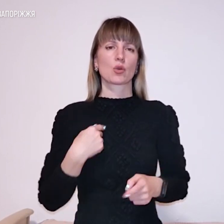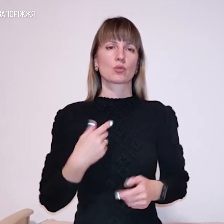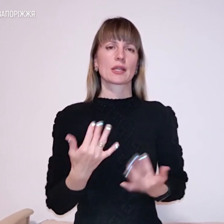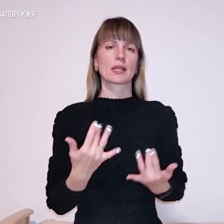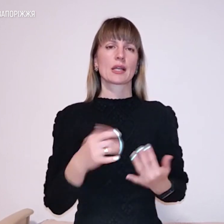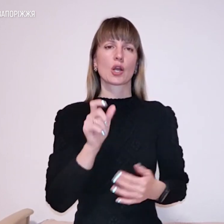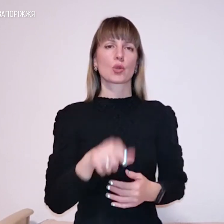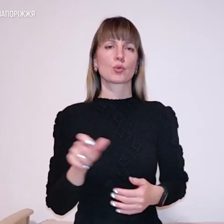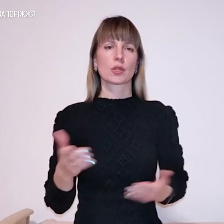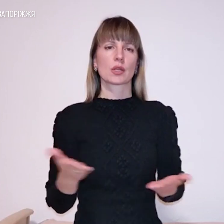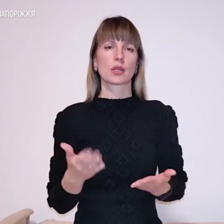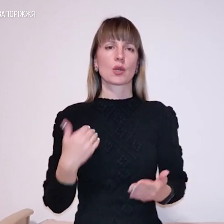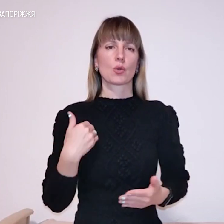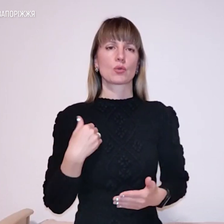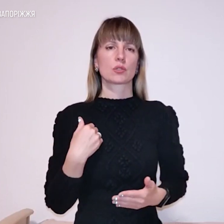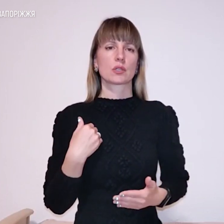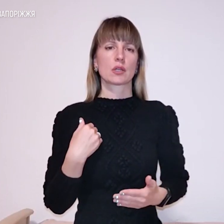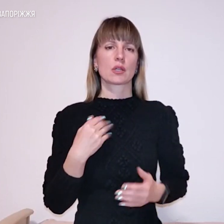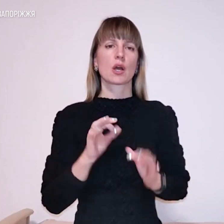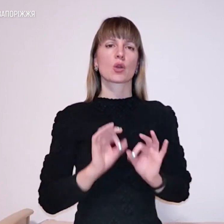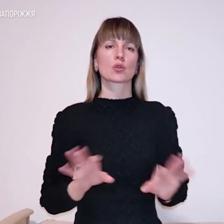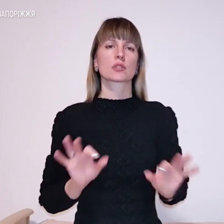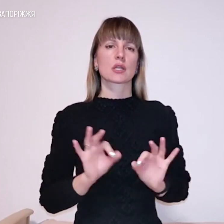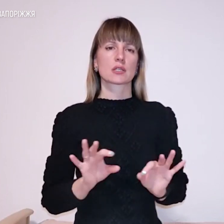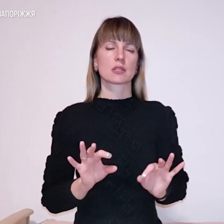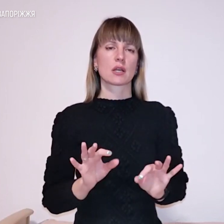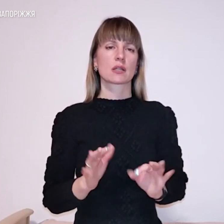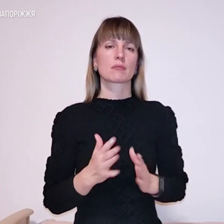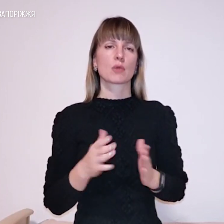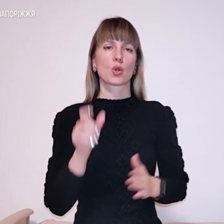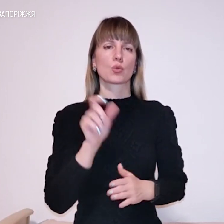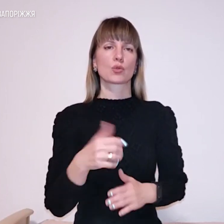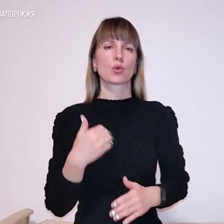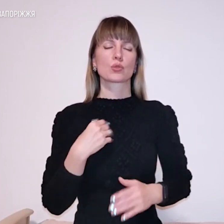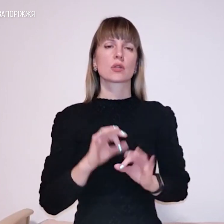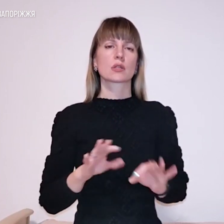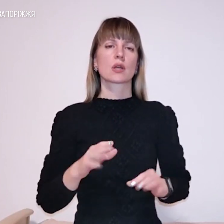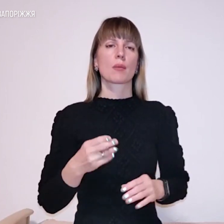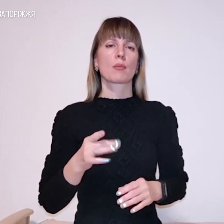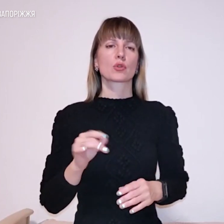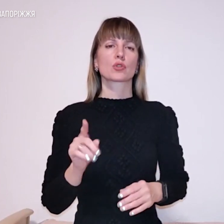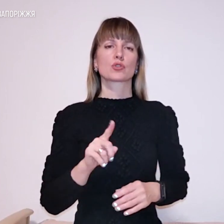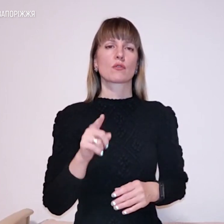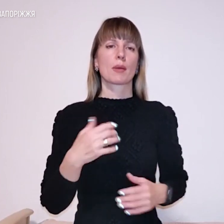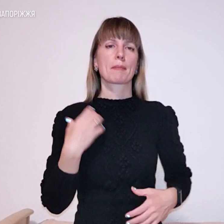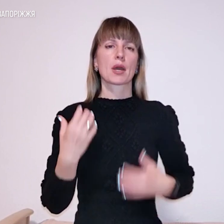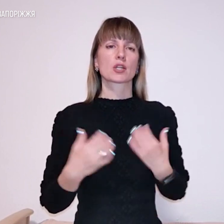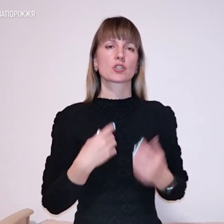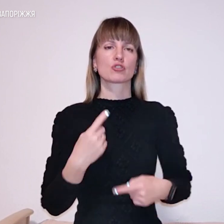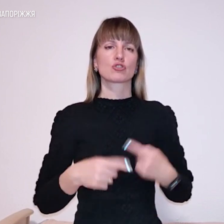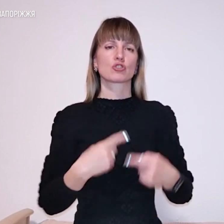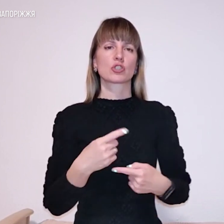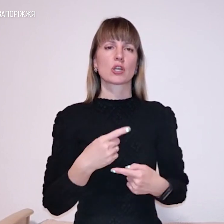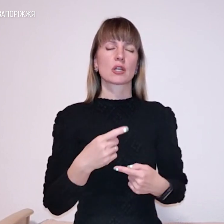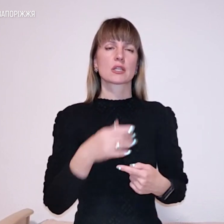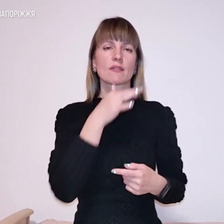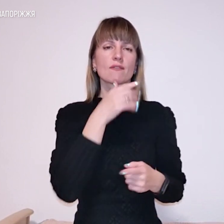кілька людей, які хотіли саме розказати. В основному людина хоче розказати про те, що вона пережила через деякий час. До нас